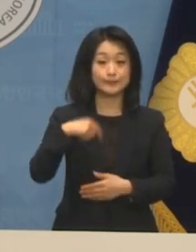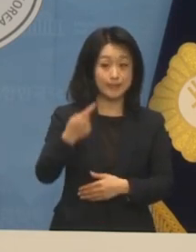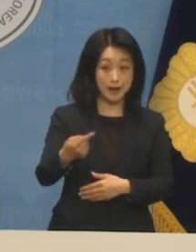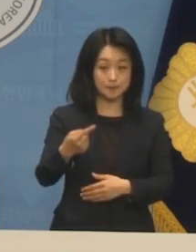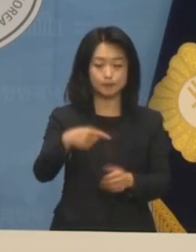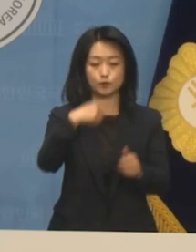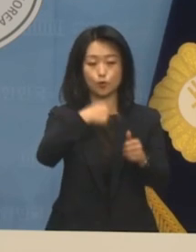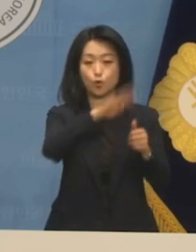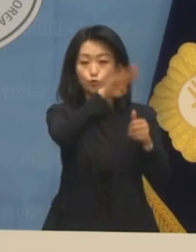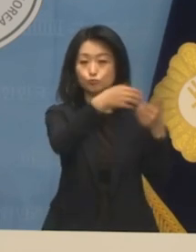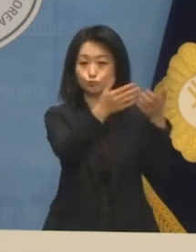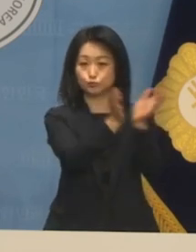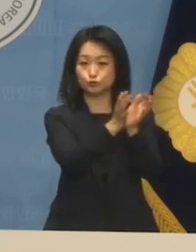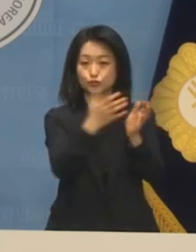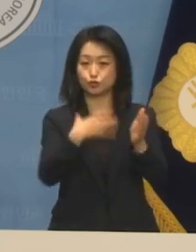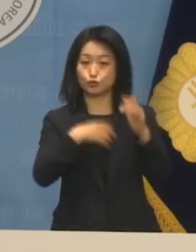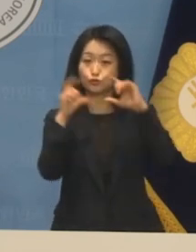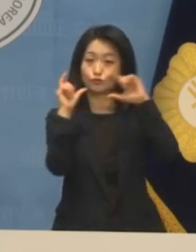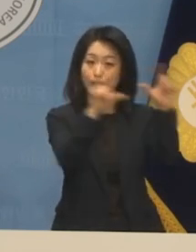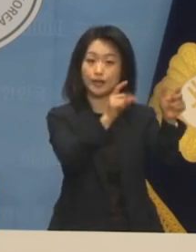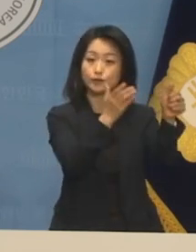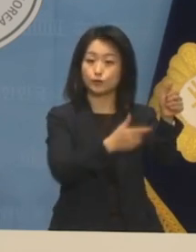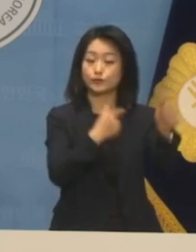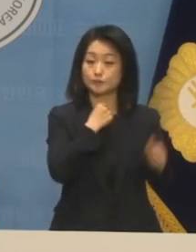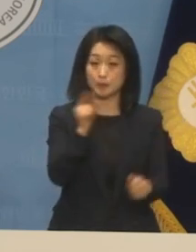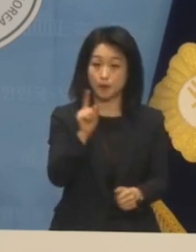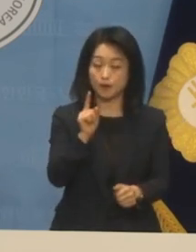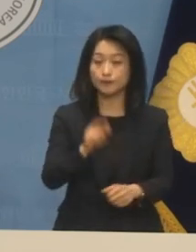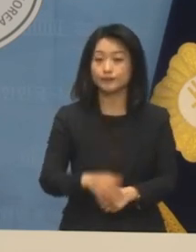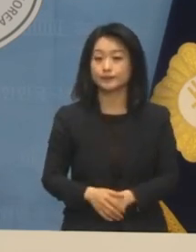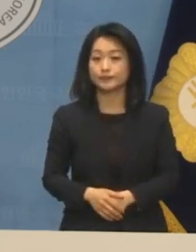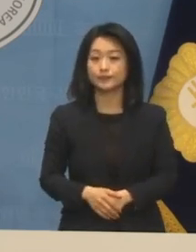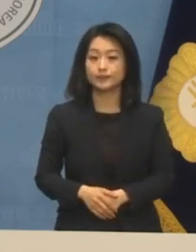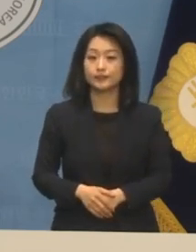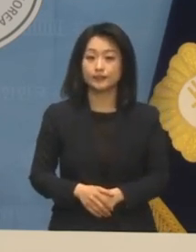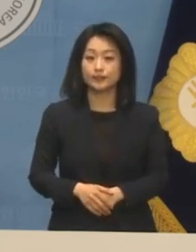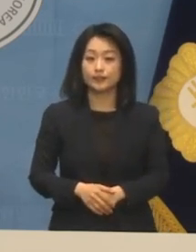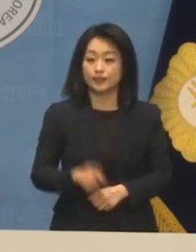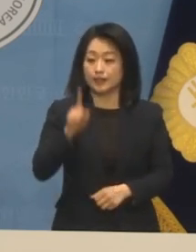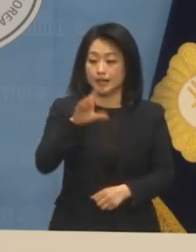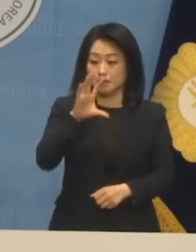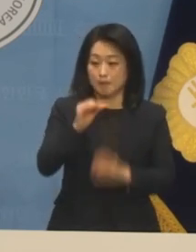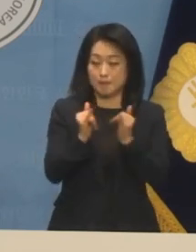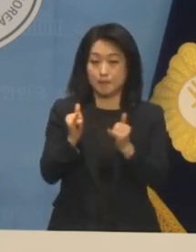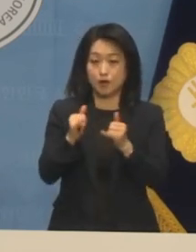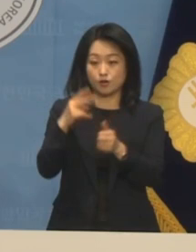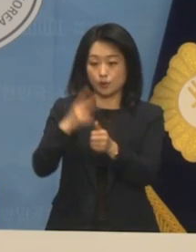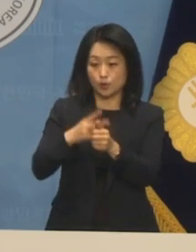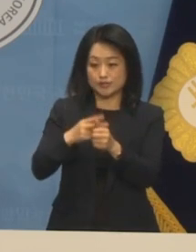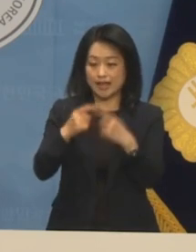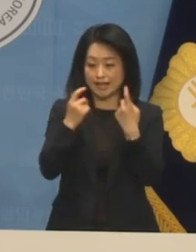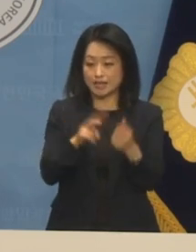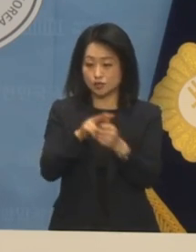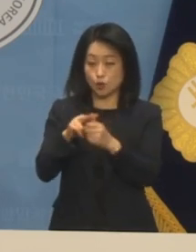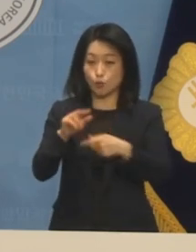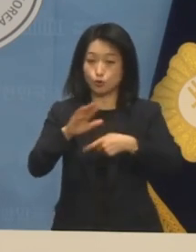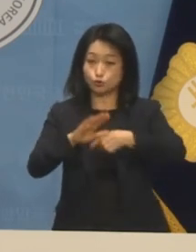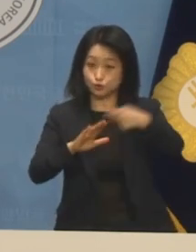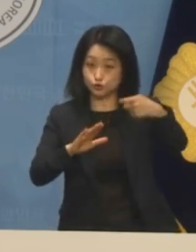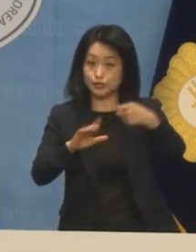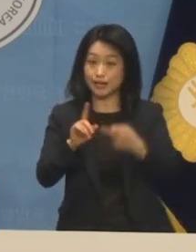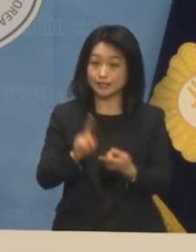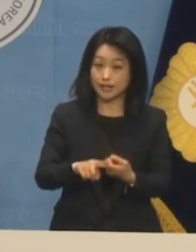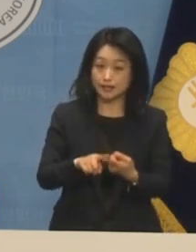같이 교육부에 규탄하며 요구합니다. 첫째, 1만 명 교사 개인정보 유출건에 대해 교사는